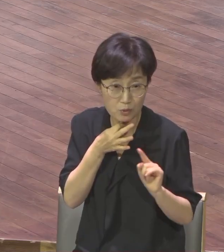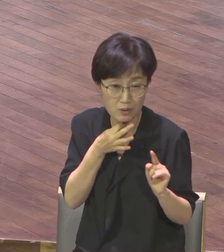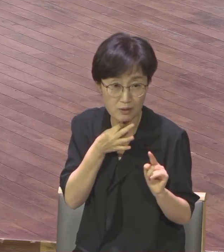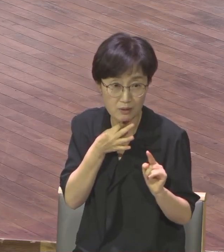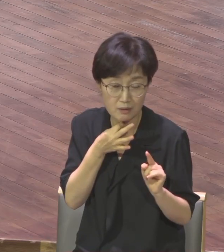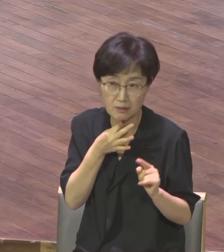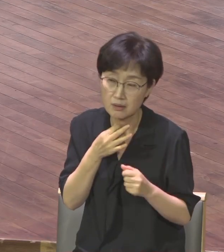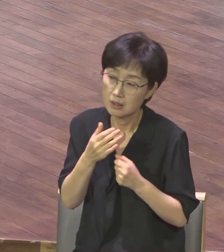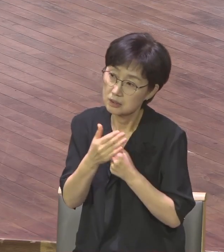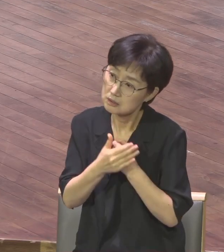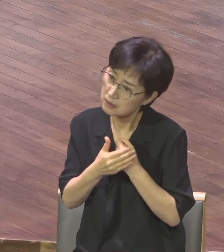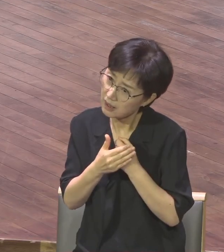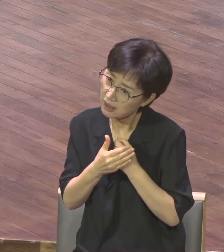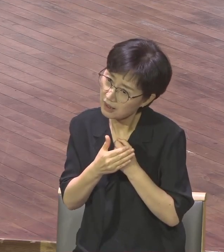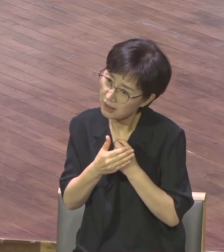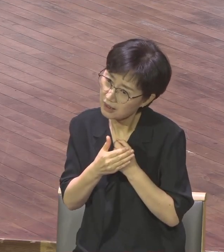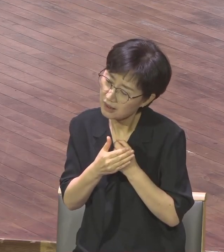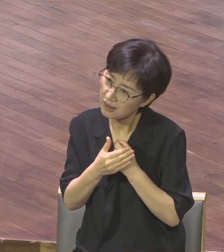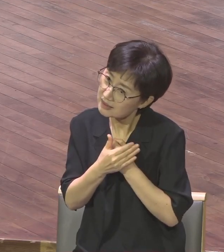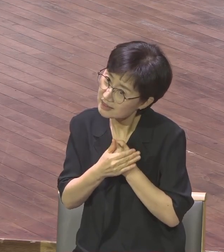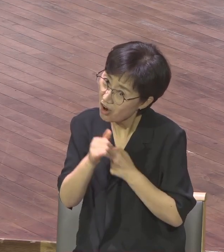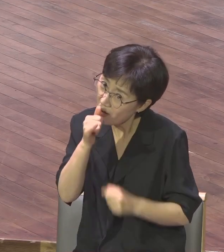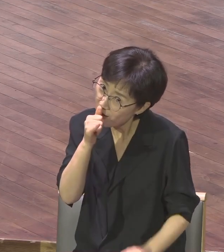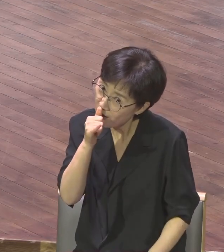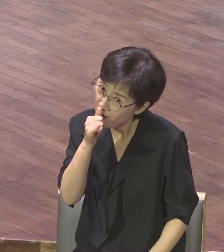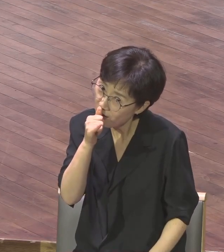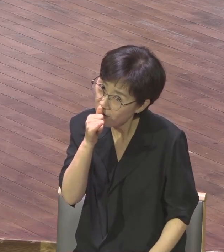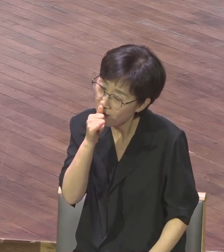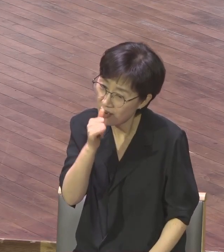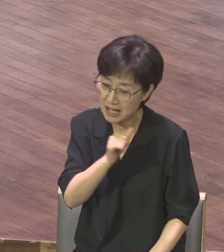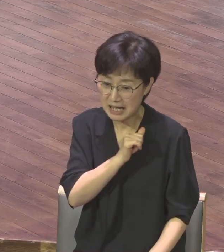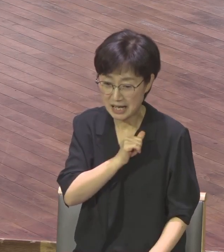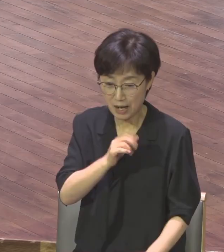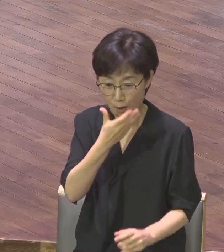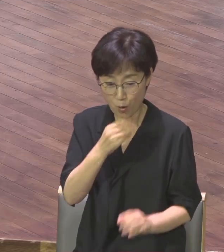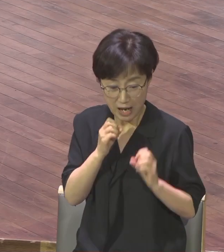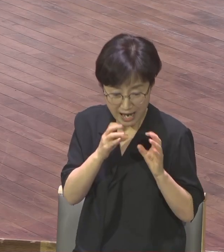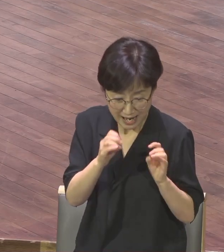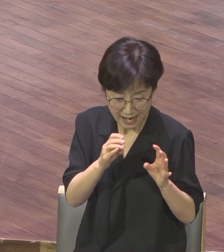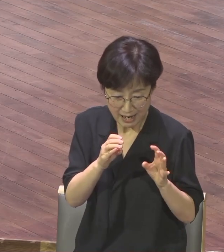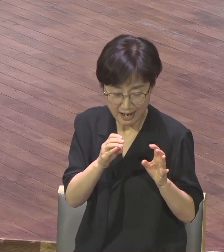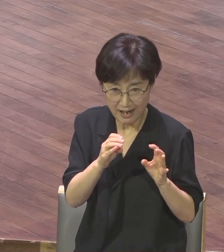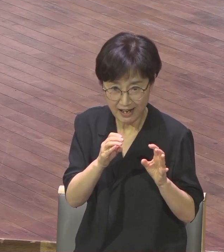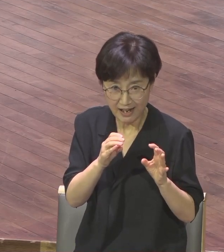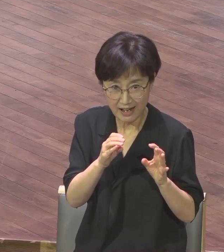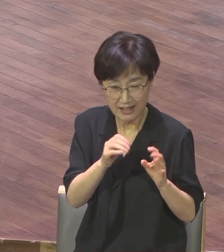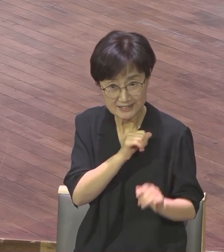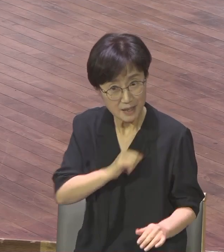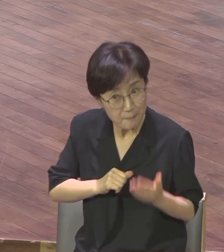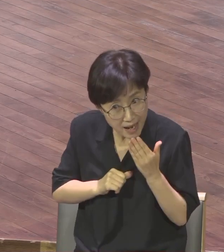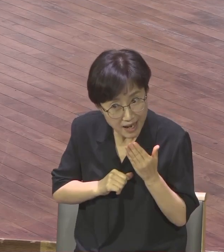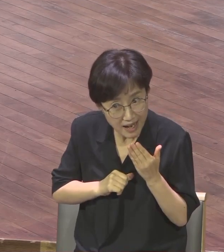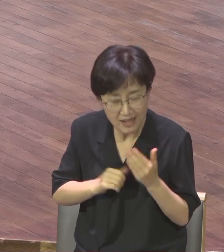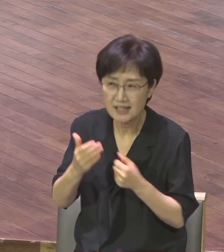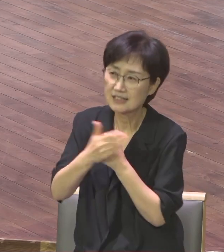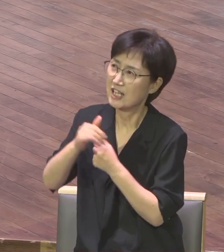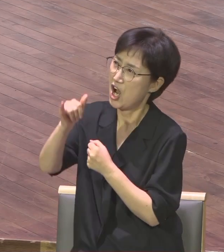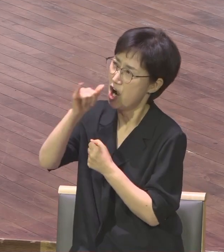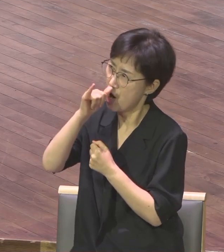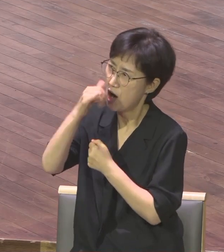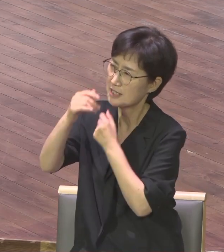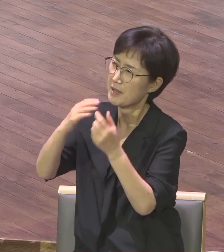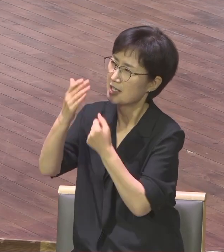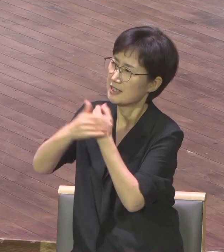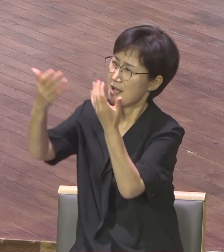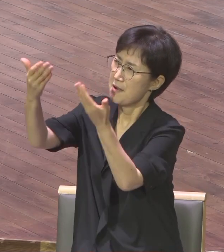받은 사람이라고 볼 수 없습니다. 은혜 받은 사람 가만히 있지 못해요. 말씀과 현장. 말씀을